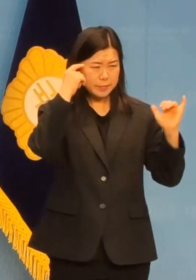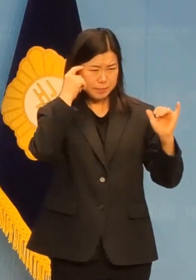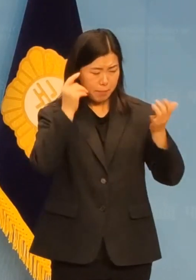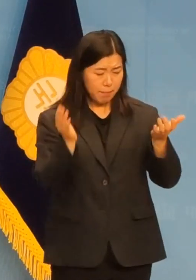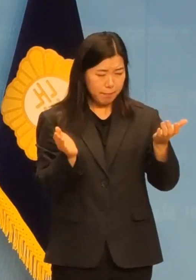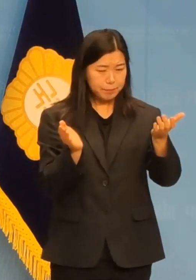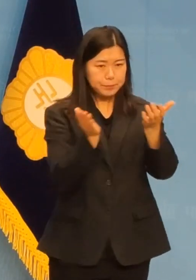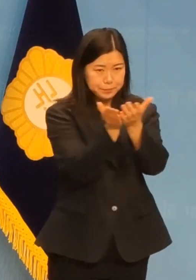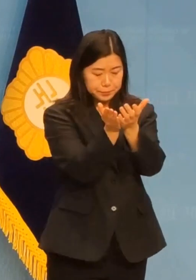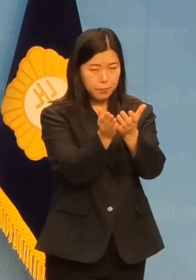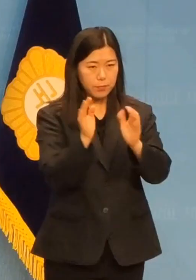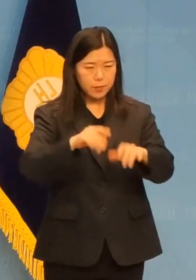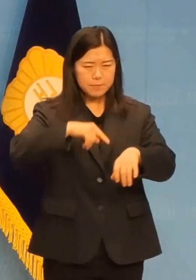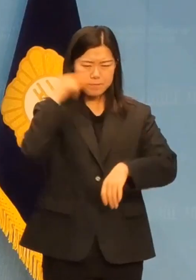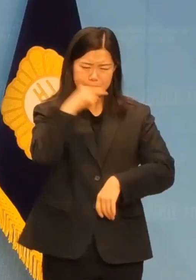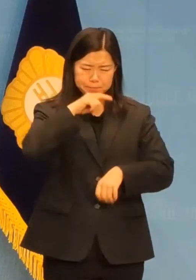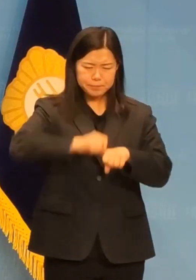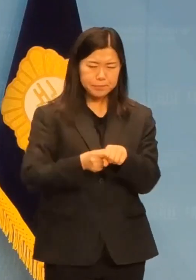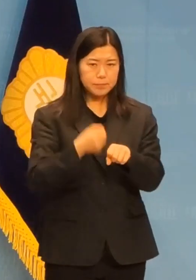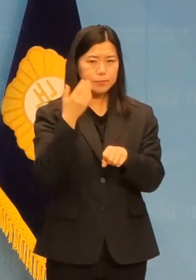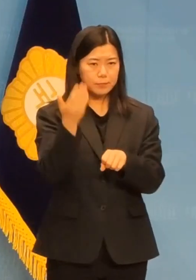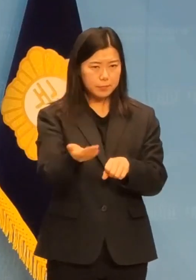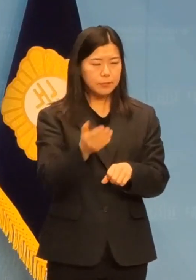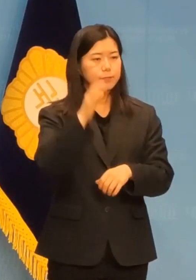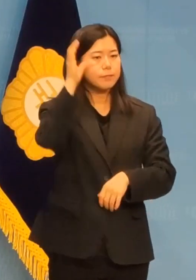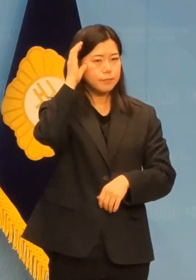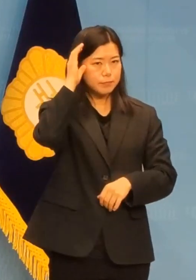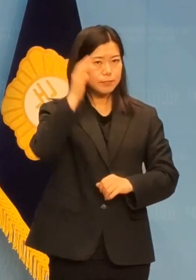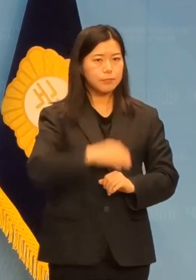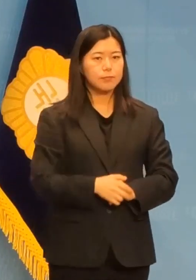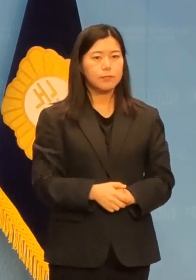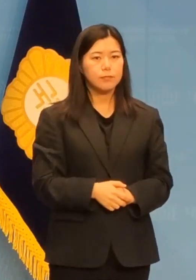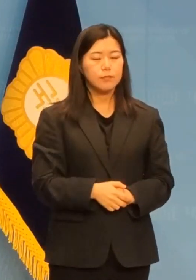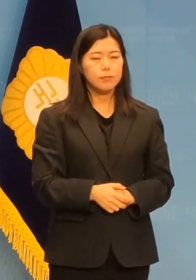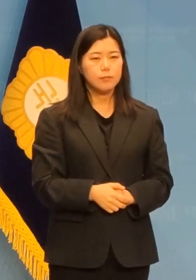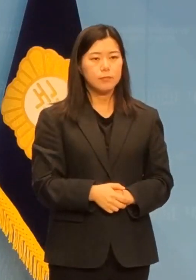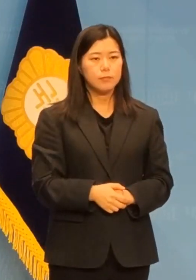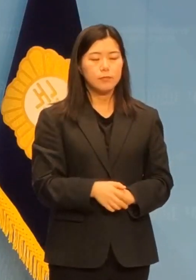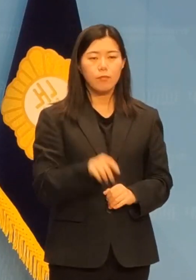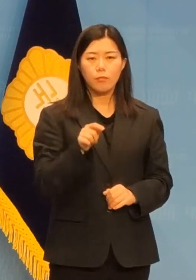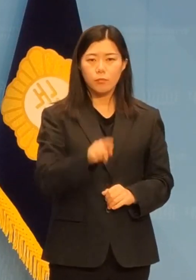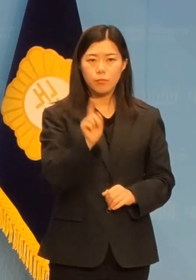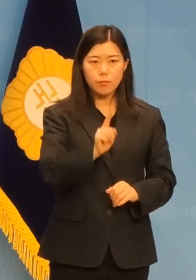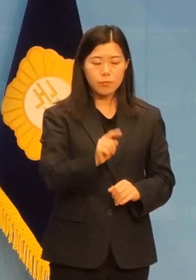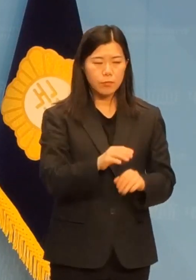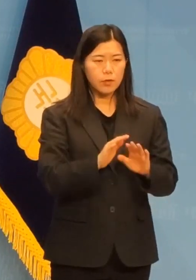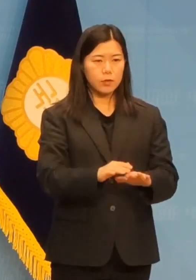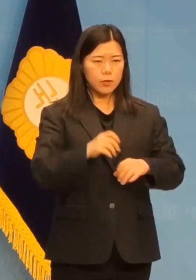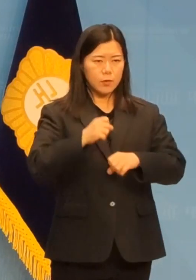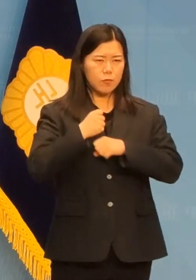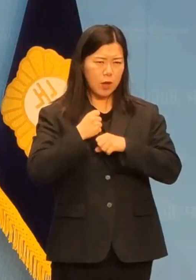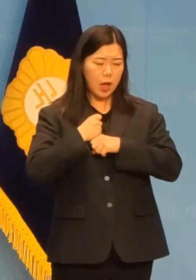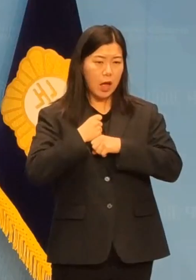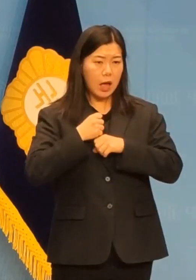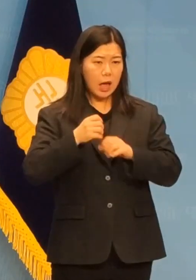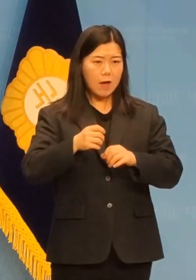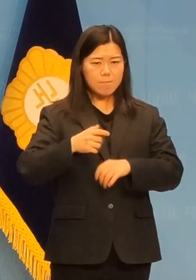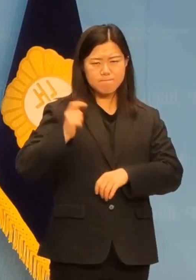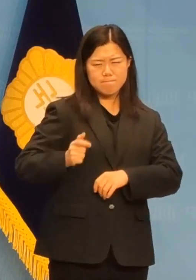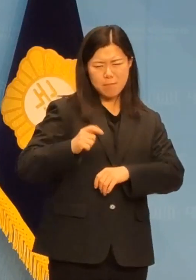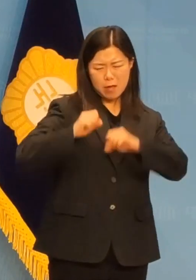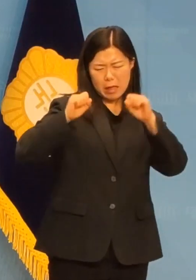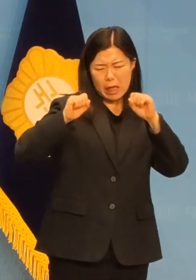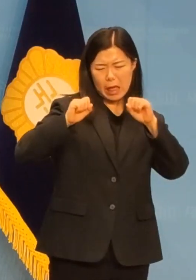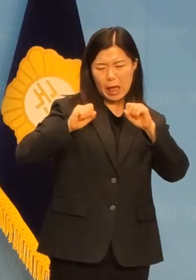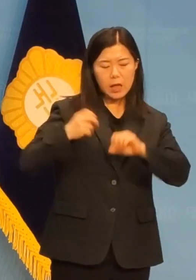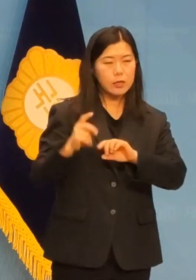맞는 엄정한 징계가 내려지길 기대합니다. 이는 무너진 군 기강을 바로 세우고